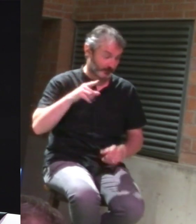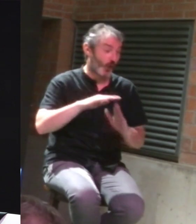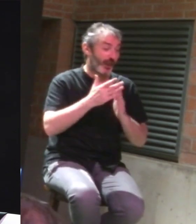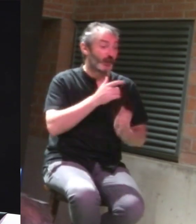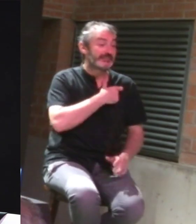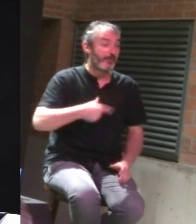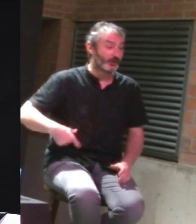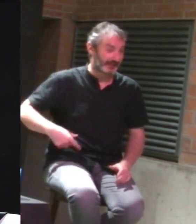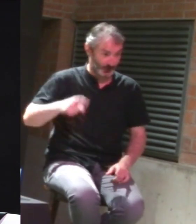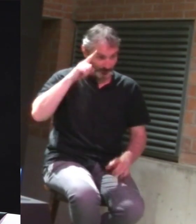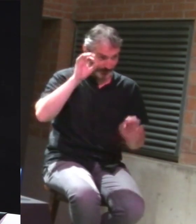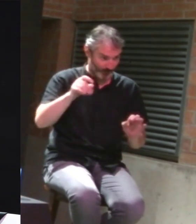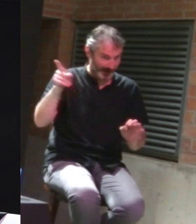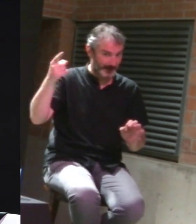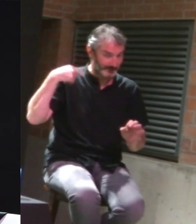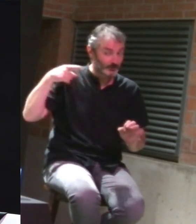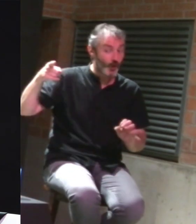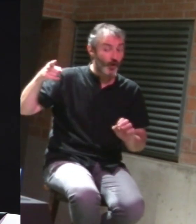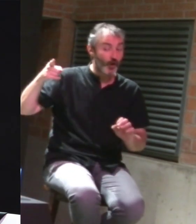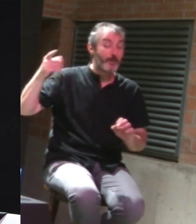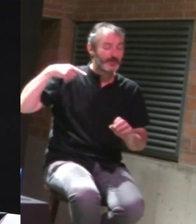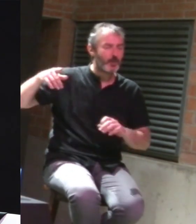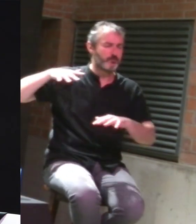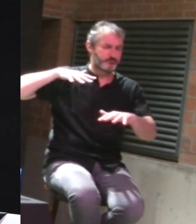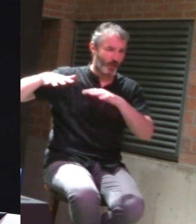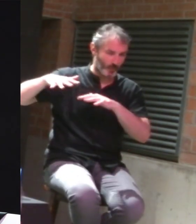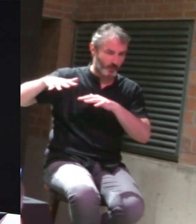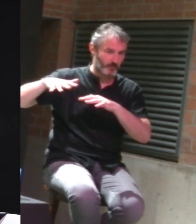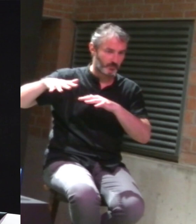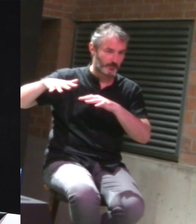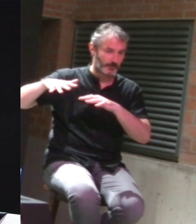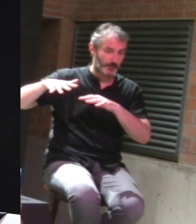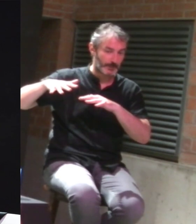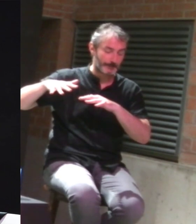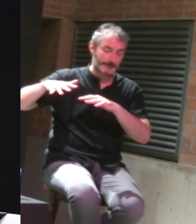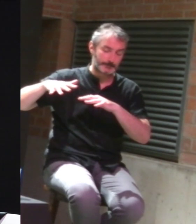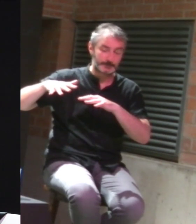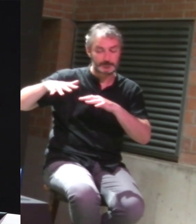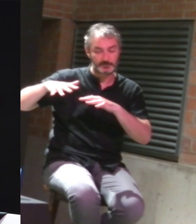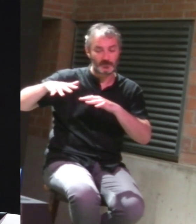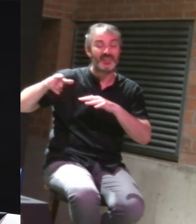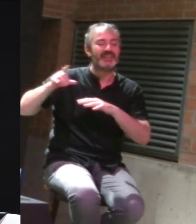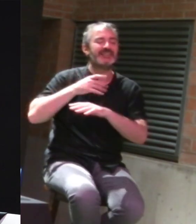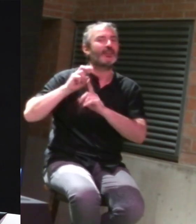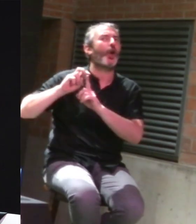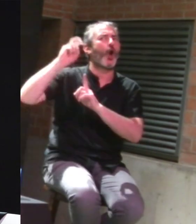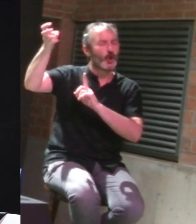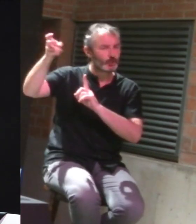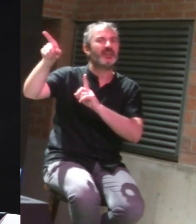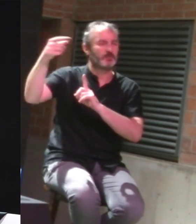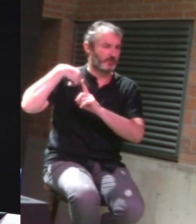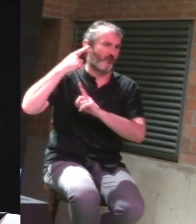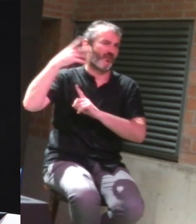anirà a Badalona, o sigui, començarà la gran activitat de Salvador Seguí, que encara que fos d'un altre sindicat, anava a